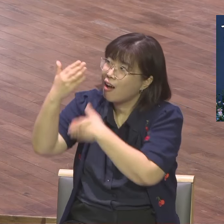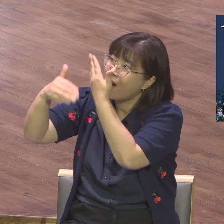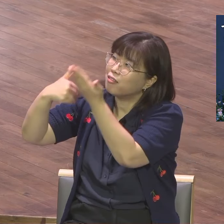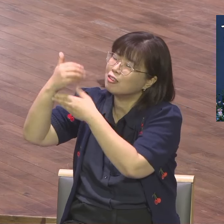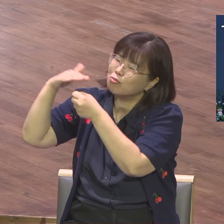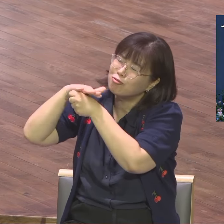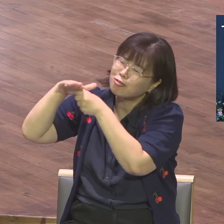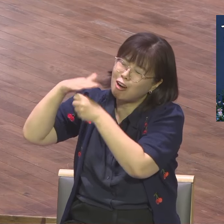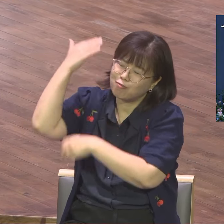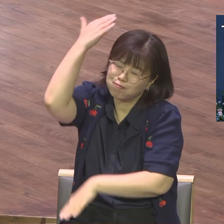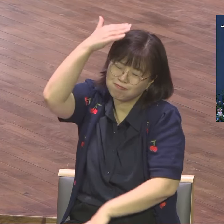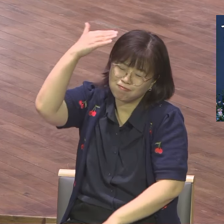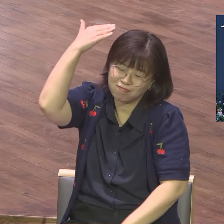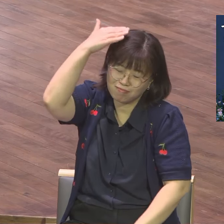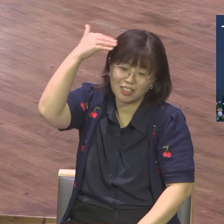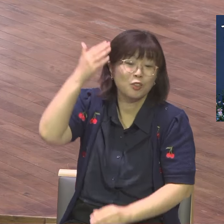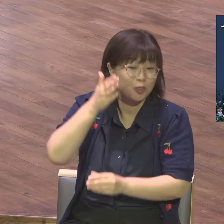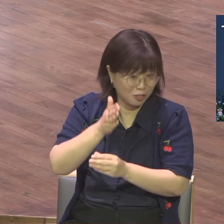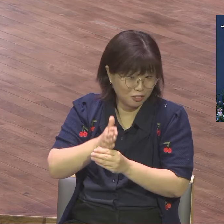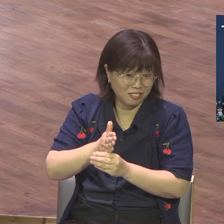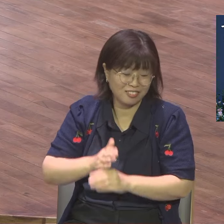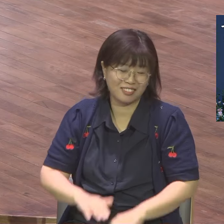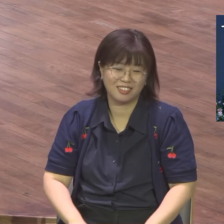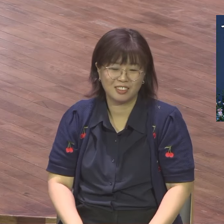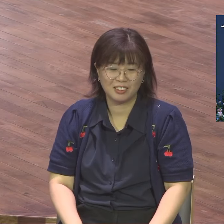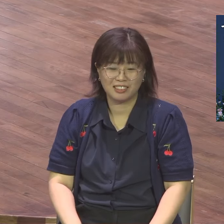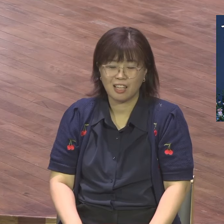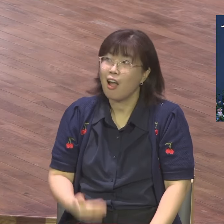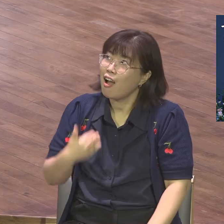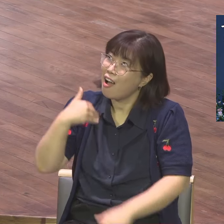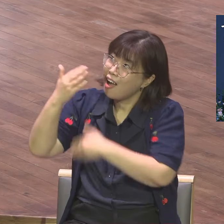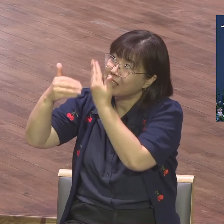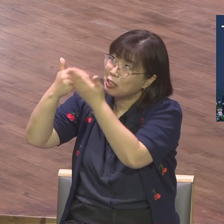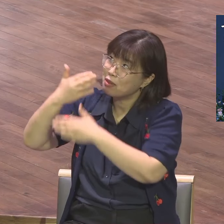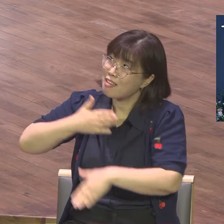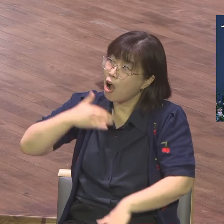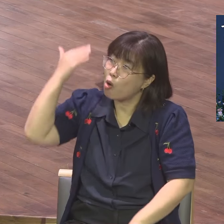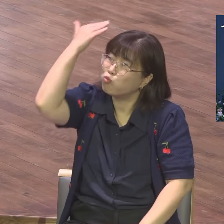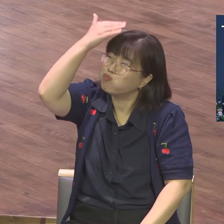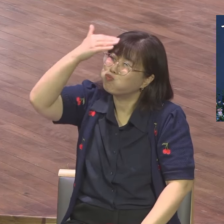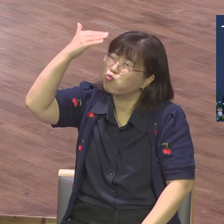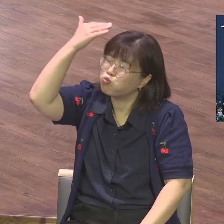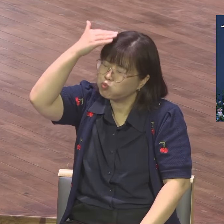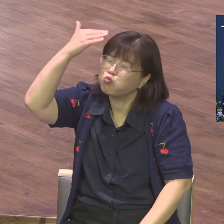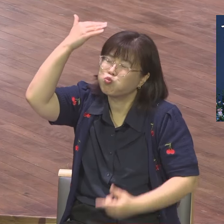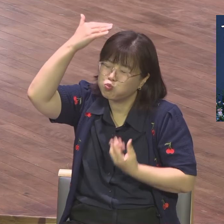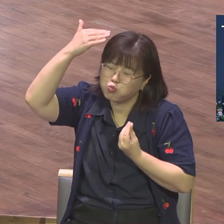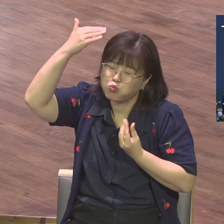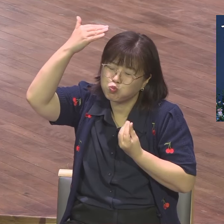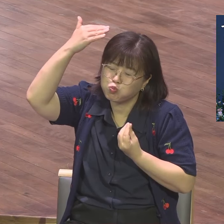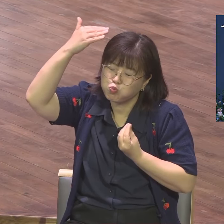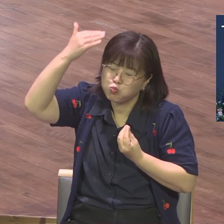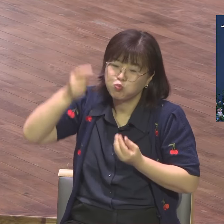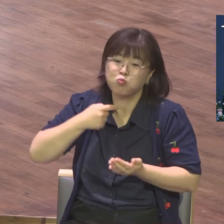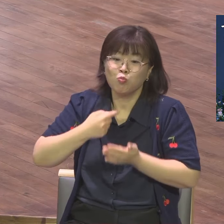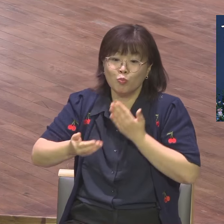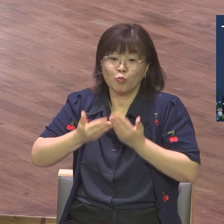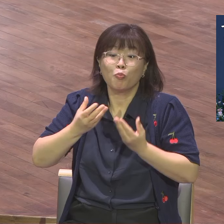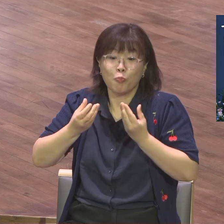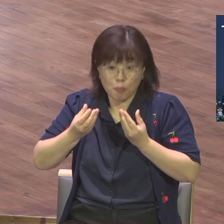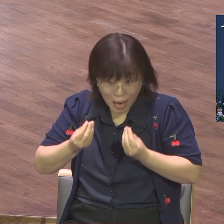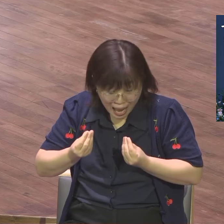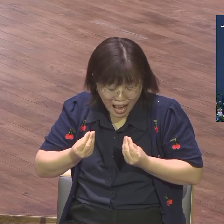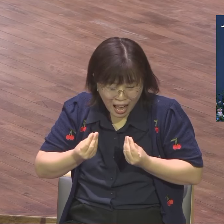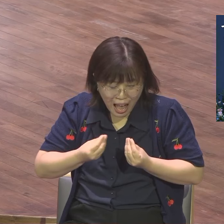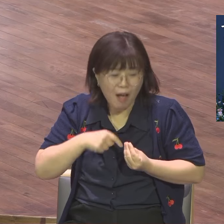우리는 술람미 여인처럼 주님의 사랑을 풍성히 받고 이제는 그 사랑을 증거하는 삶 속으로 한 단계